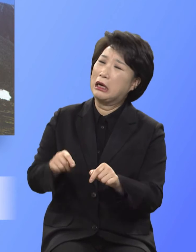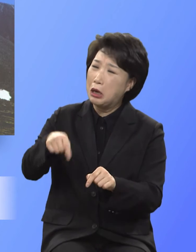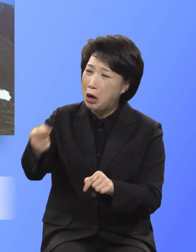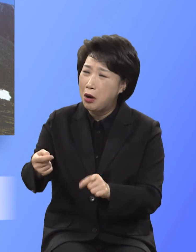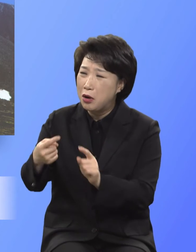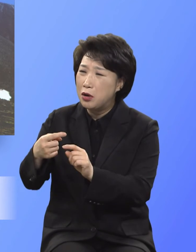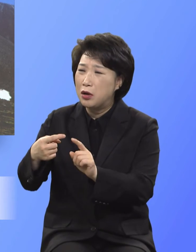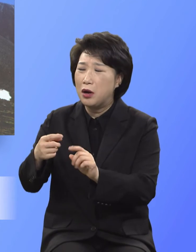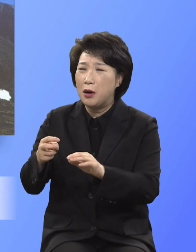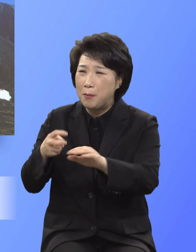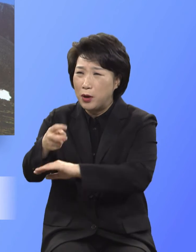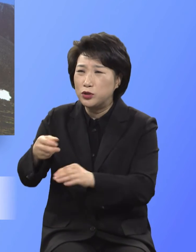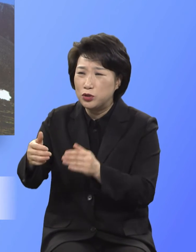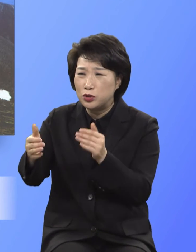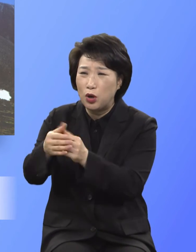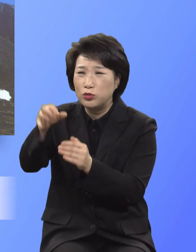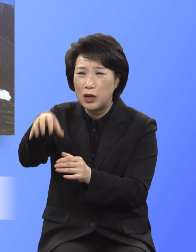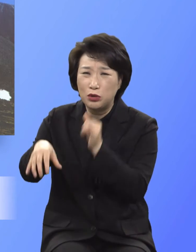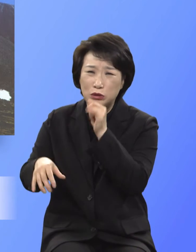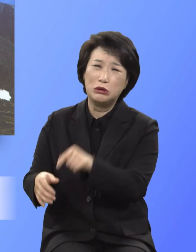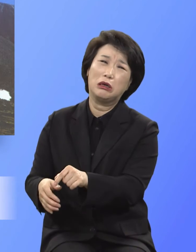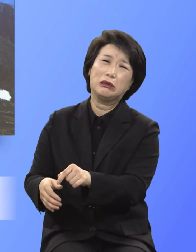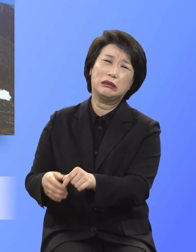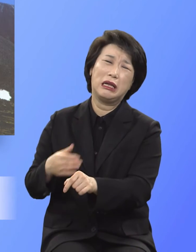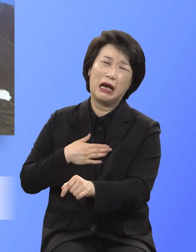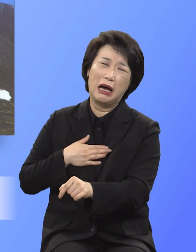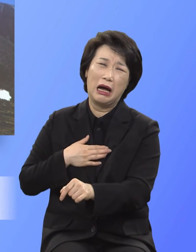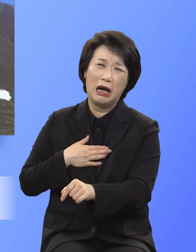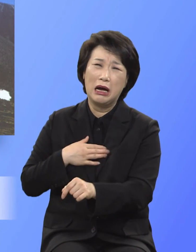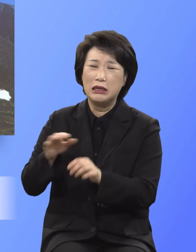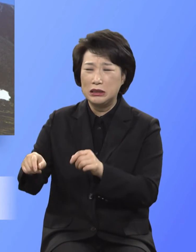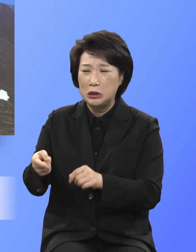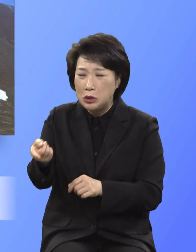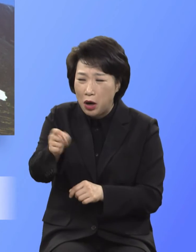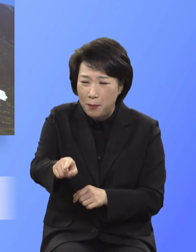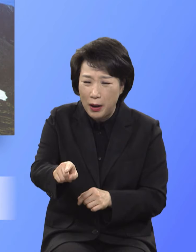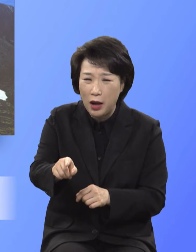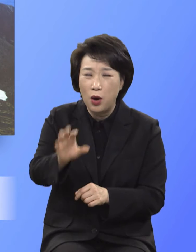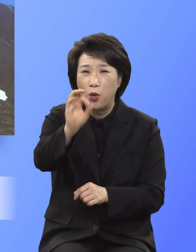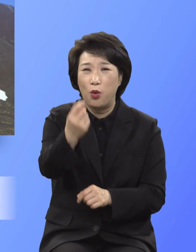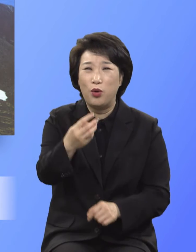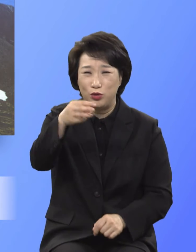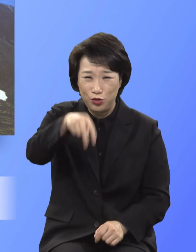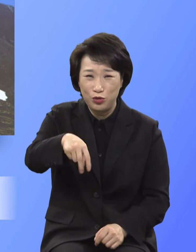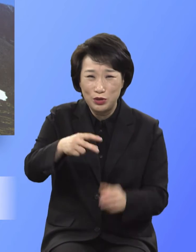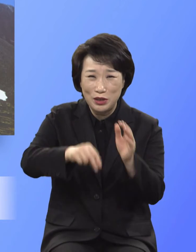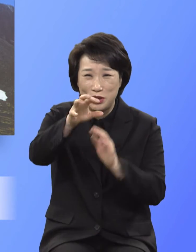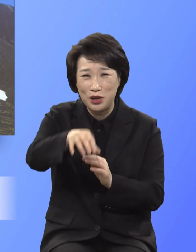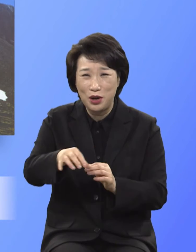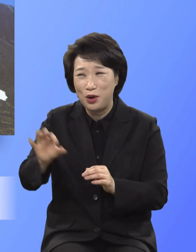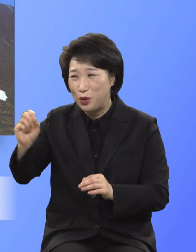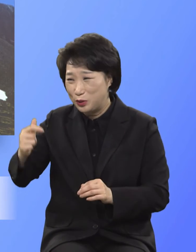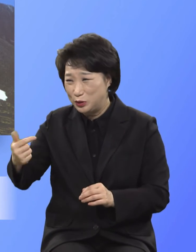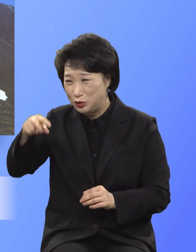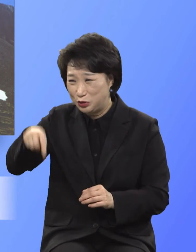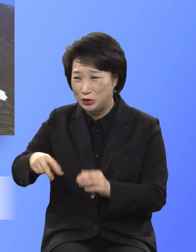다녔는지, 버스 정류장도 있었는데 바로 그 옆에 오류역전, 온수역전도